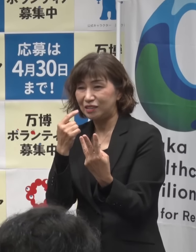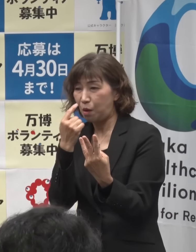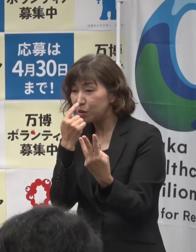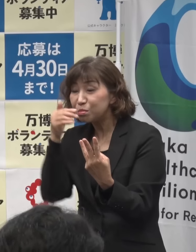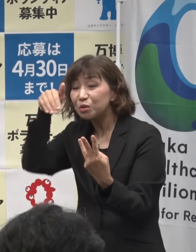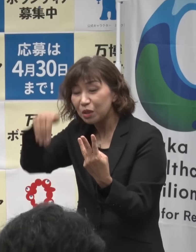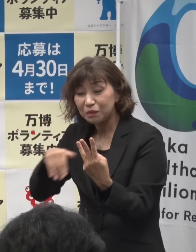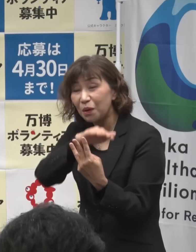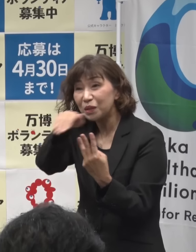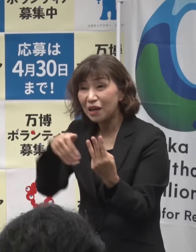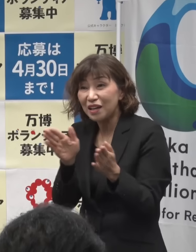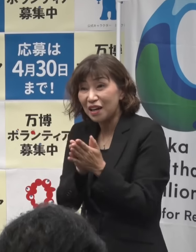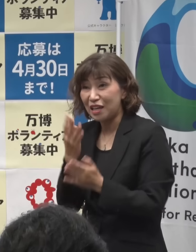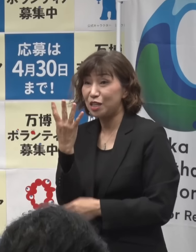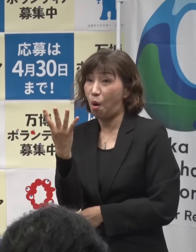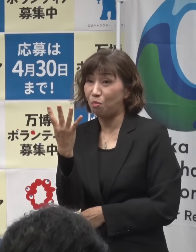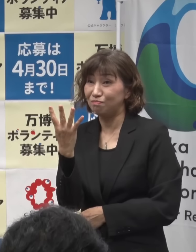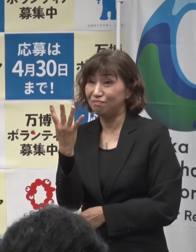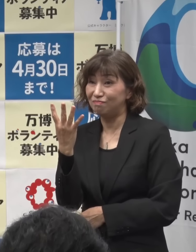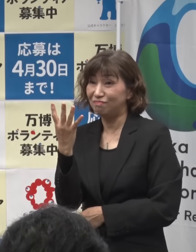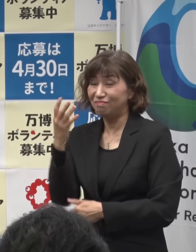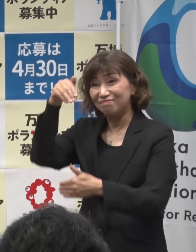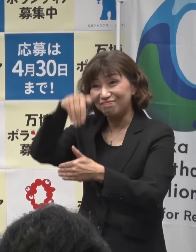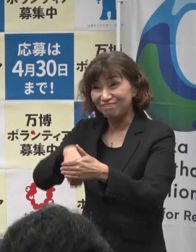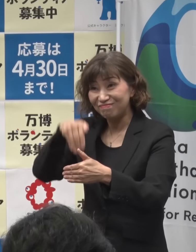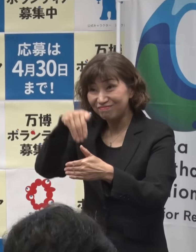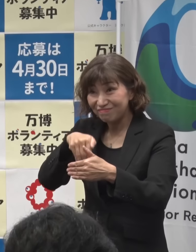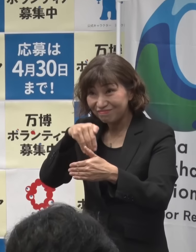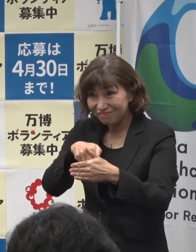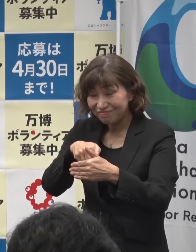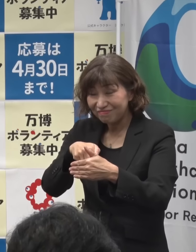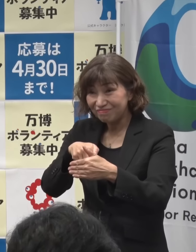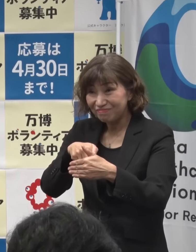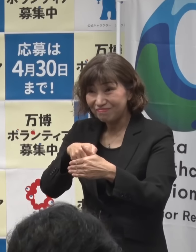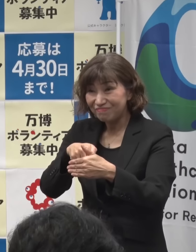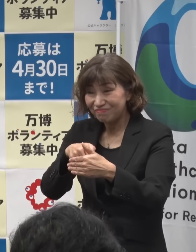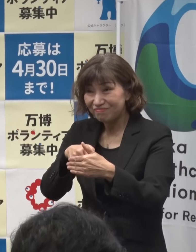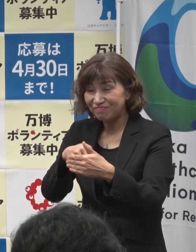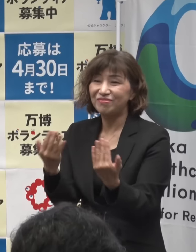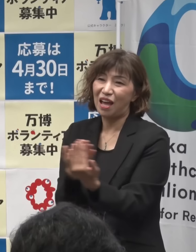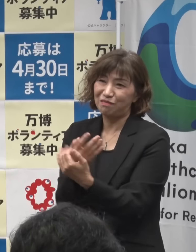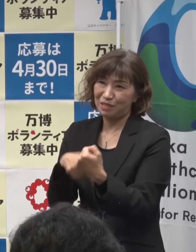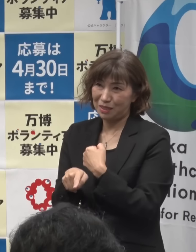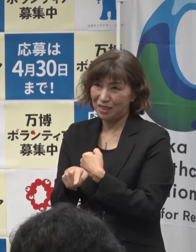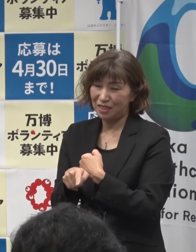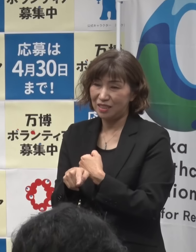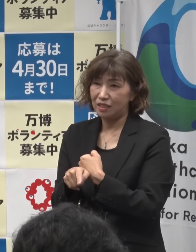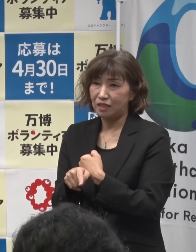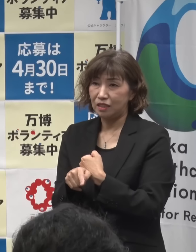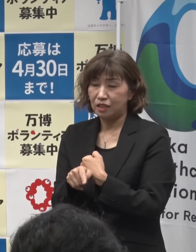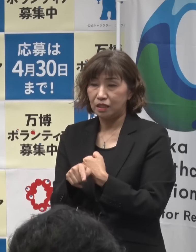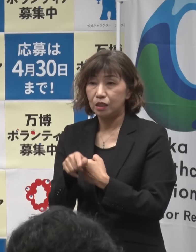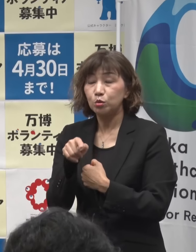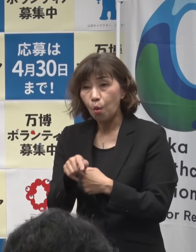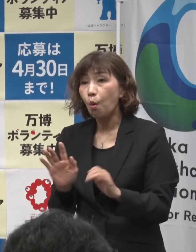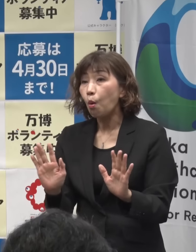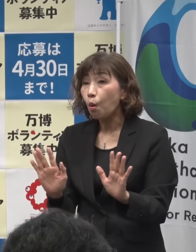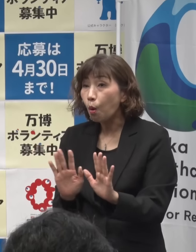の影響力があるということになると。でもいやそれってどうなのって言っても、でも子どもた